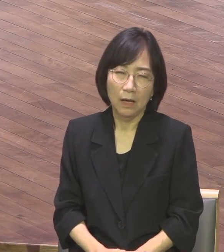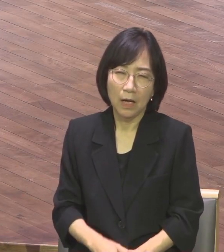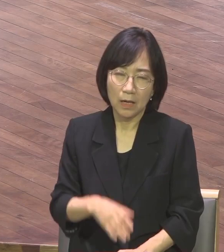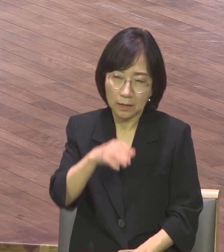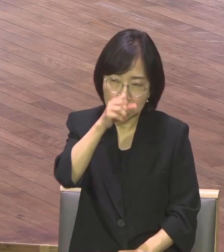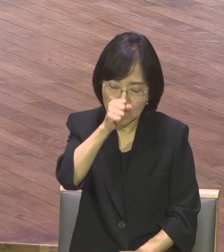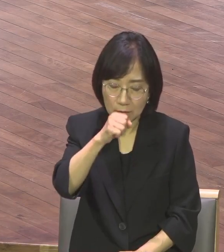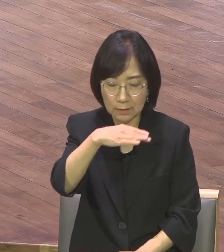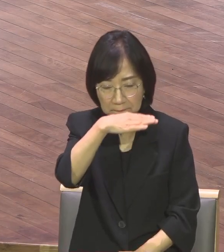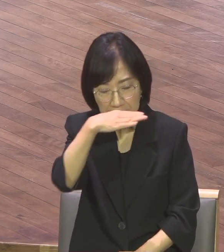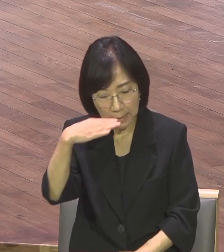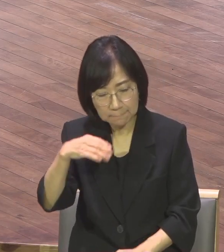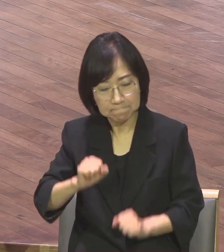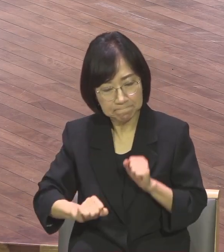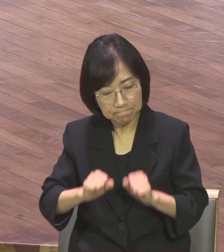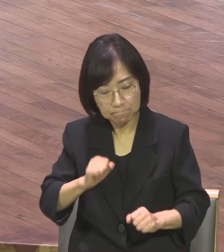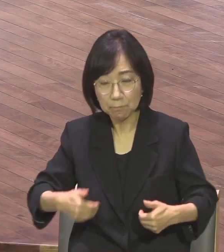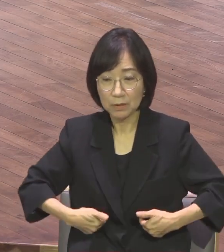있습니다.